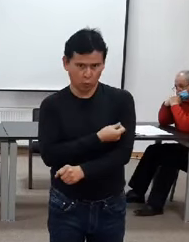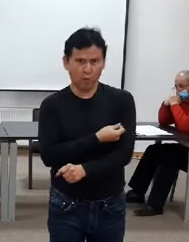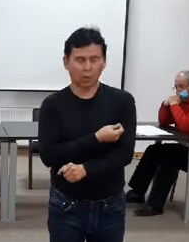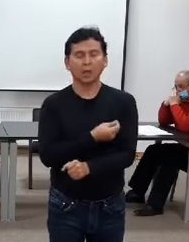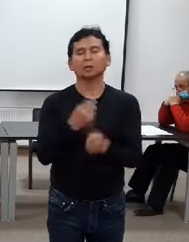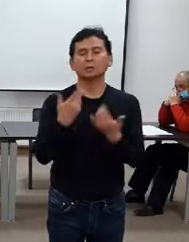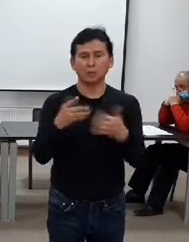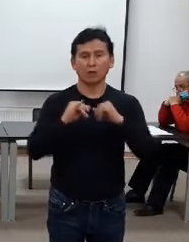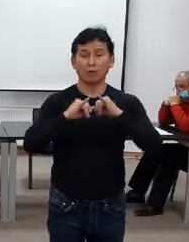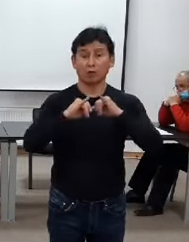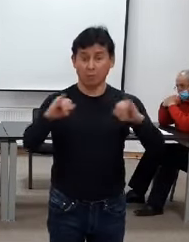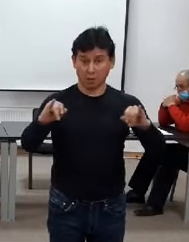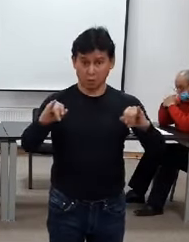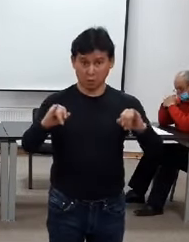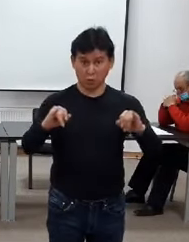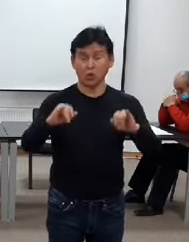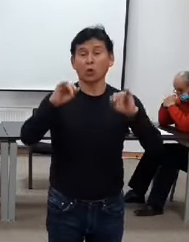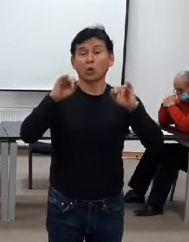lo ya informado, el